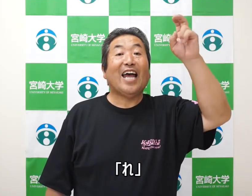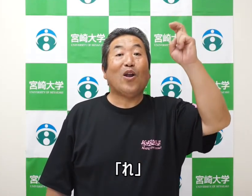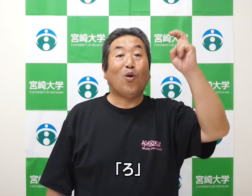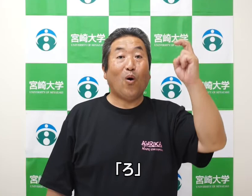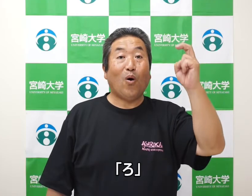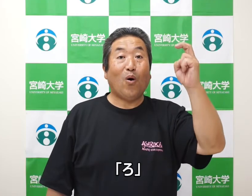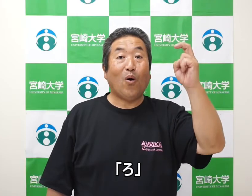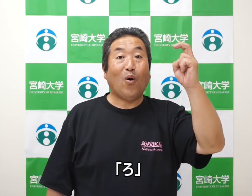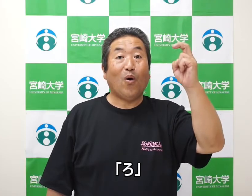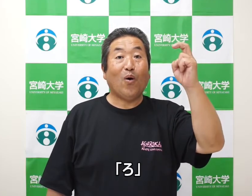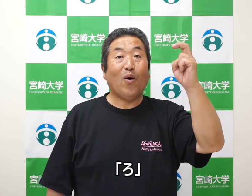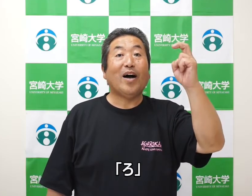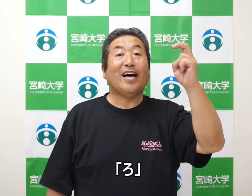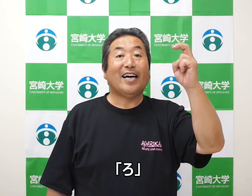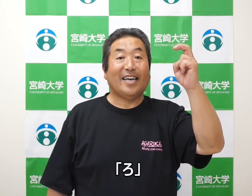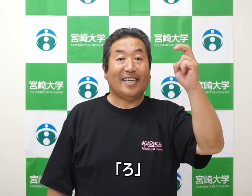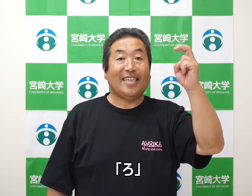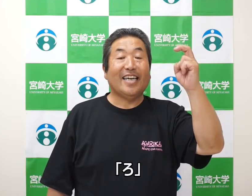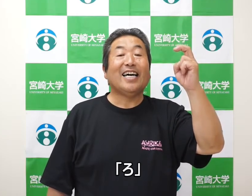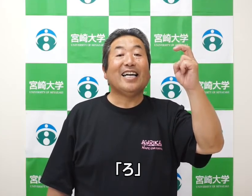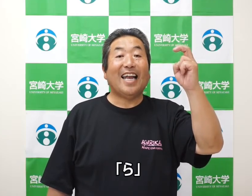ロ。はい。ラ、